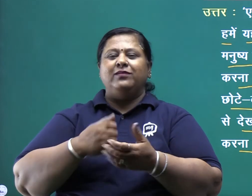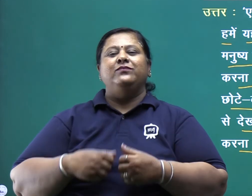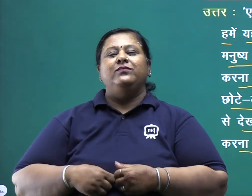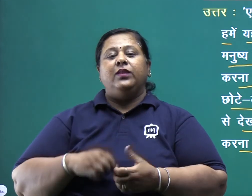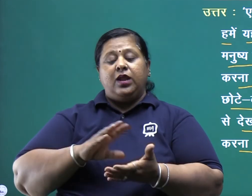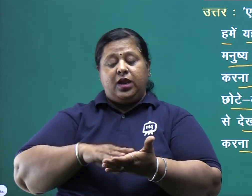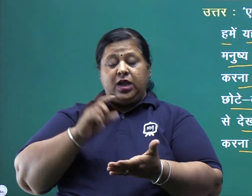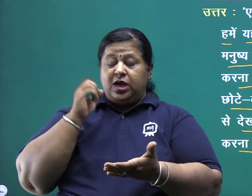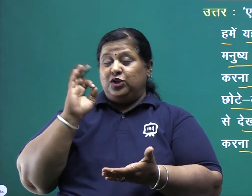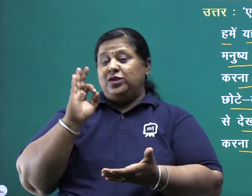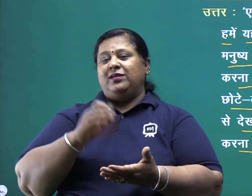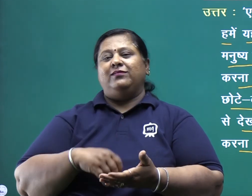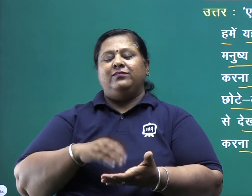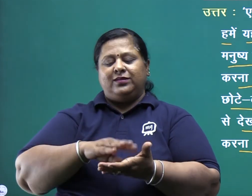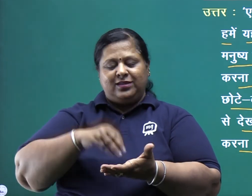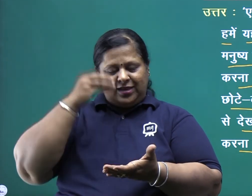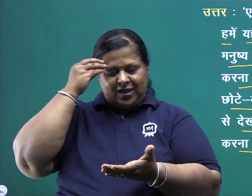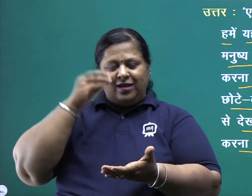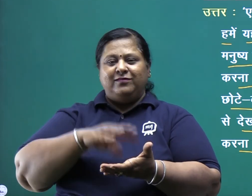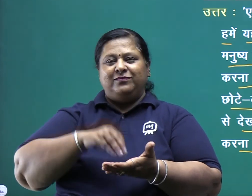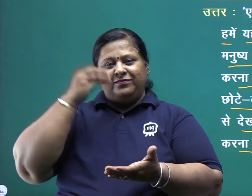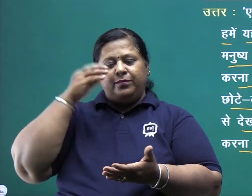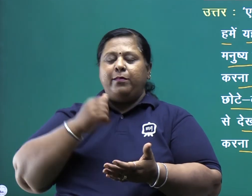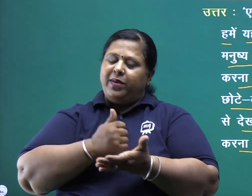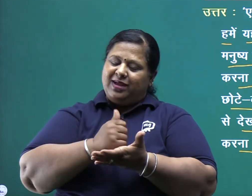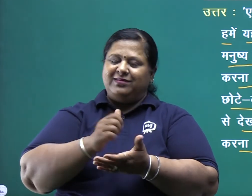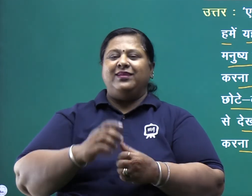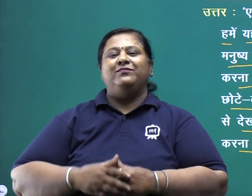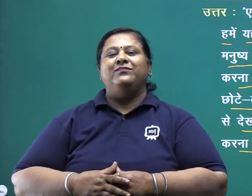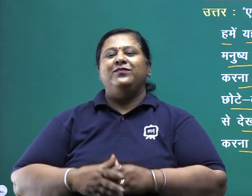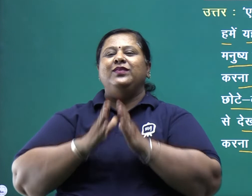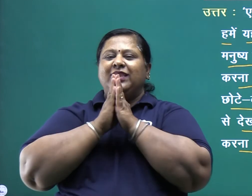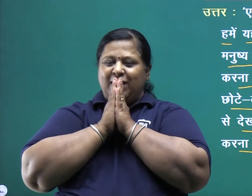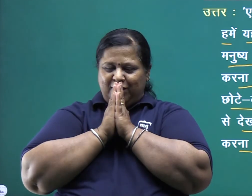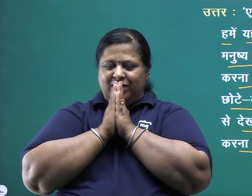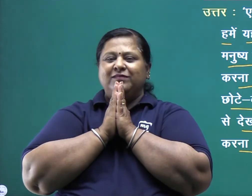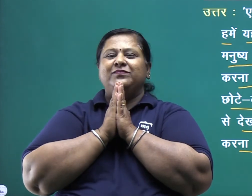इन्हें अच्छे से सीखने का प्रयास करें। धन्यवाद।